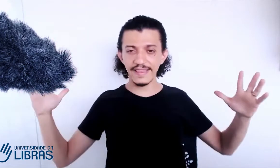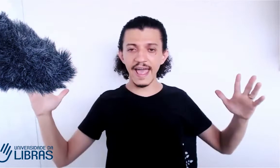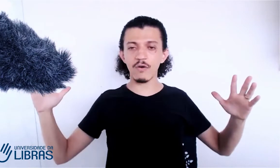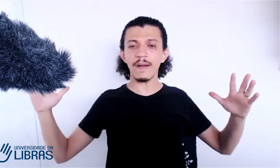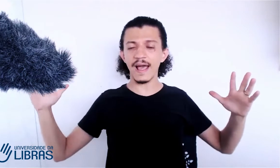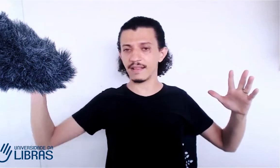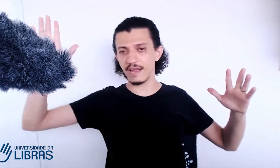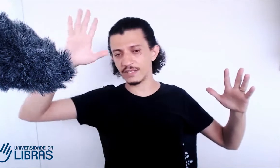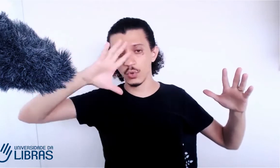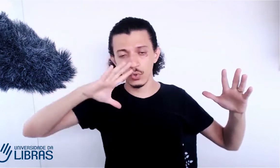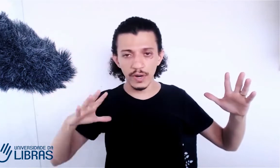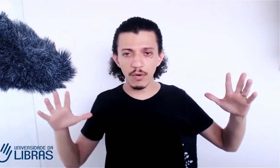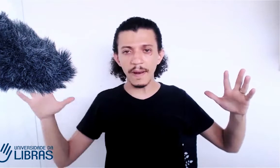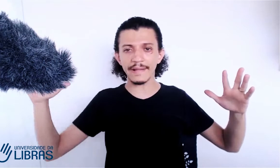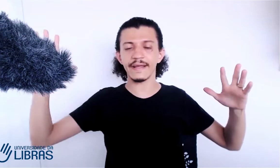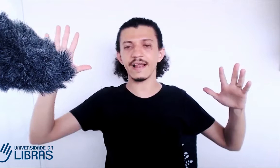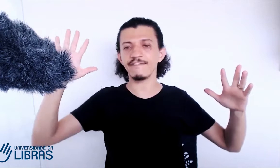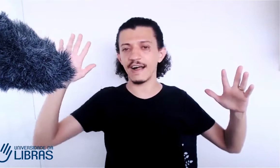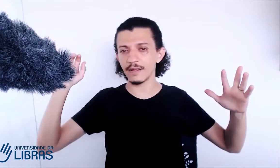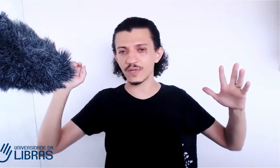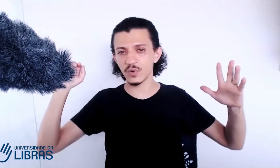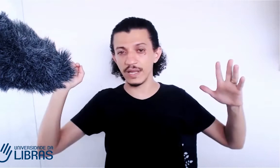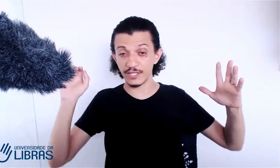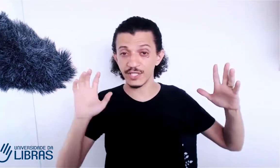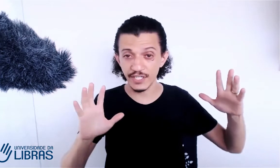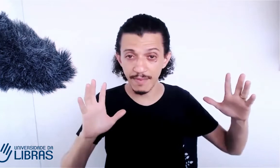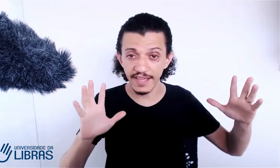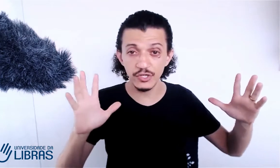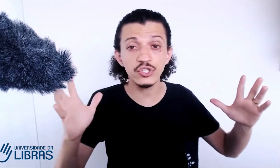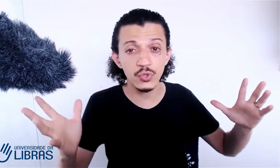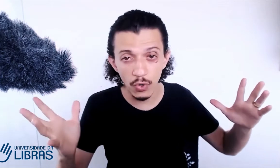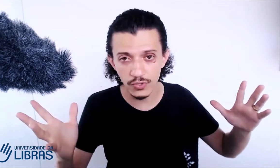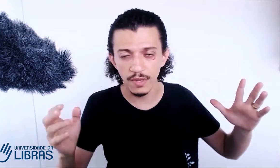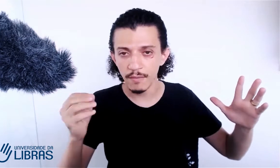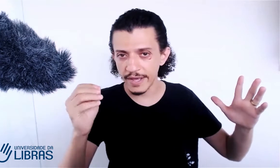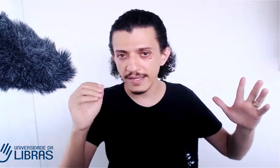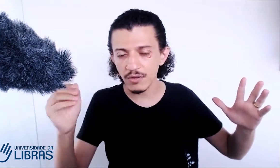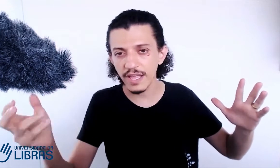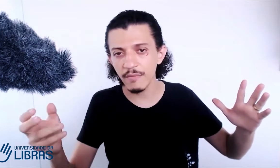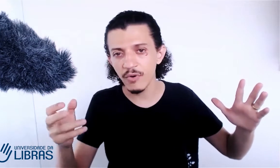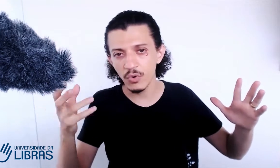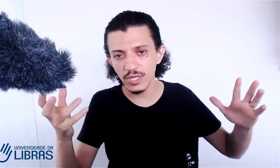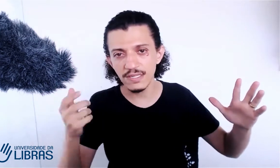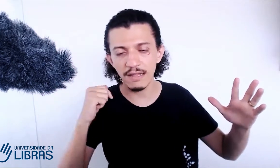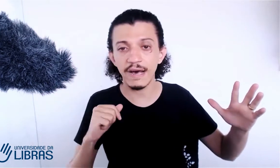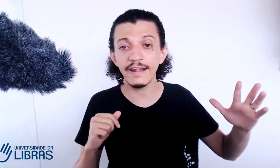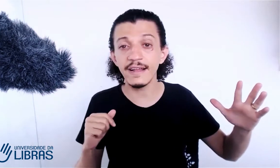ideia completa, né? A estrutura completa daquela fala da pessoa ali, que a gente vai chamar aqui de discurso, porque esse é o termo utilizado na área da